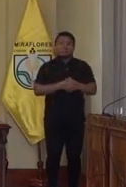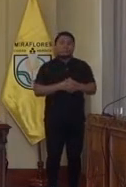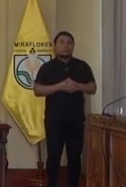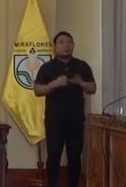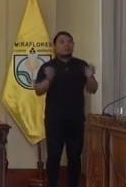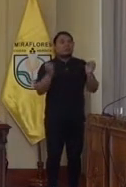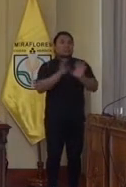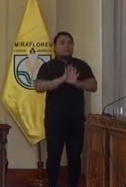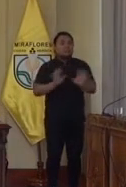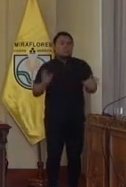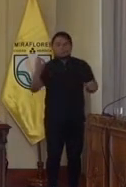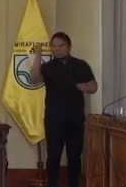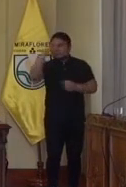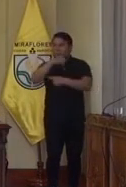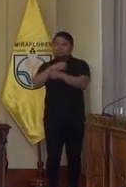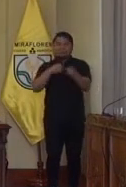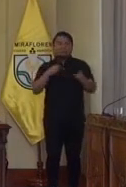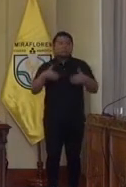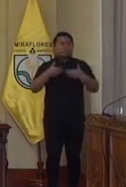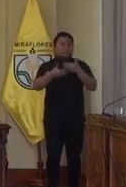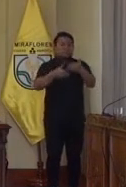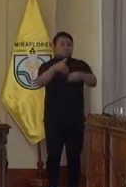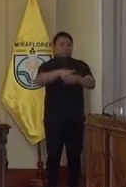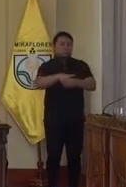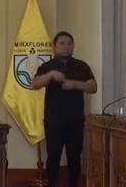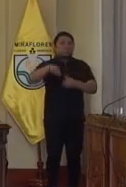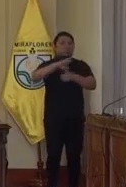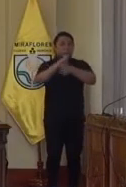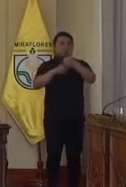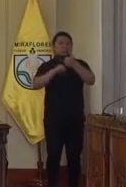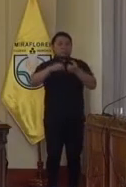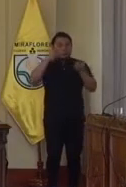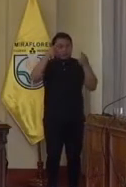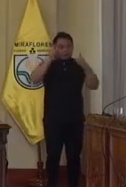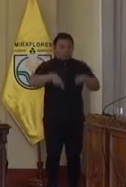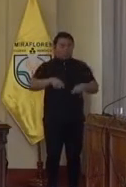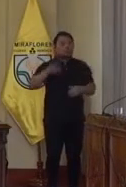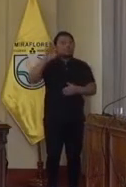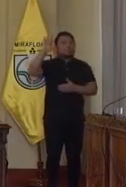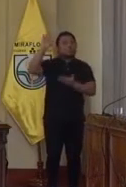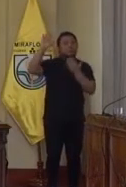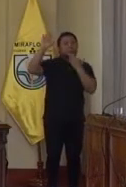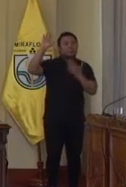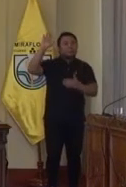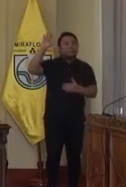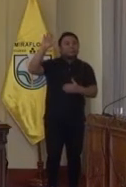No habiendo intervenciones, se procederá a votar. Señores regidores, los que estén de acuerdo, se van a levantar la